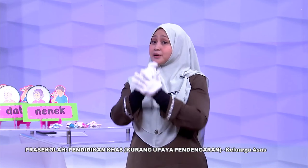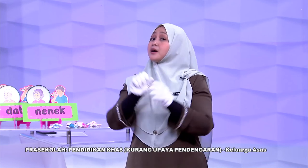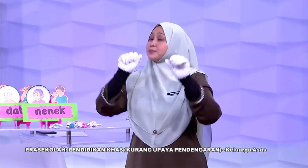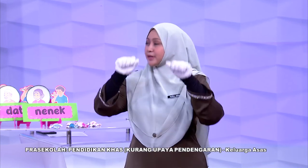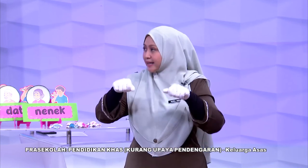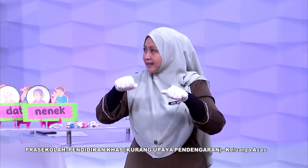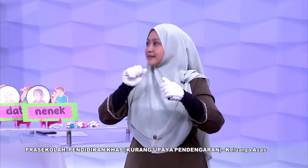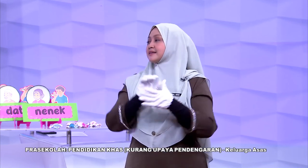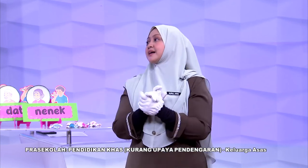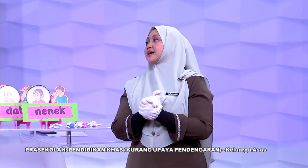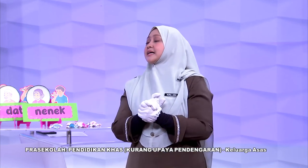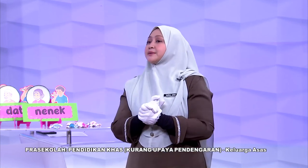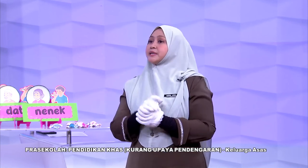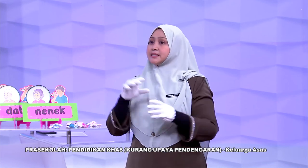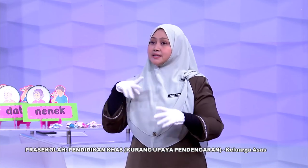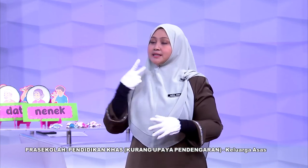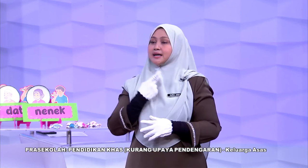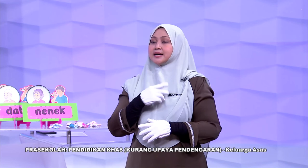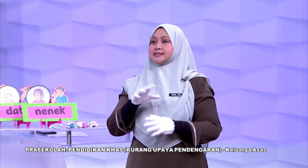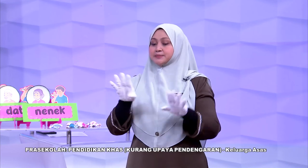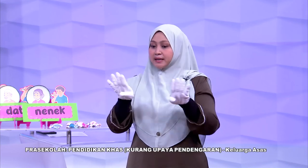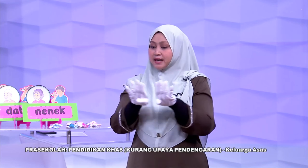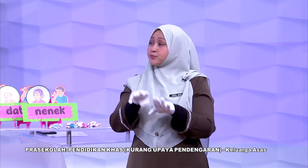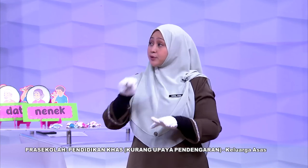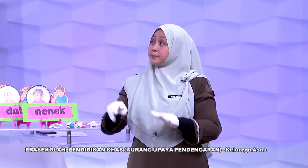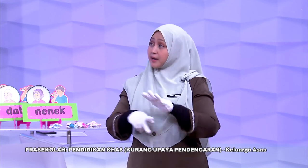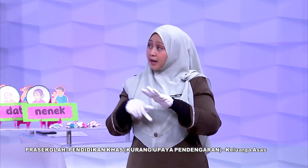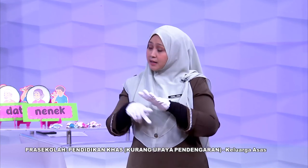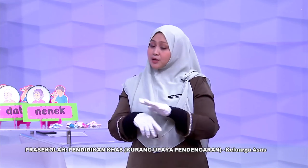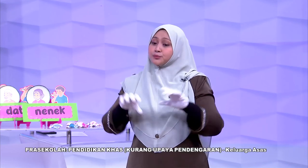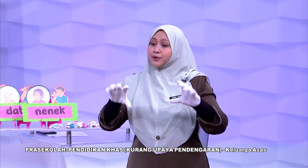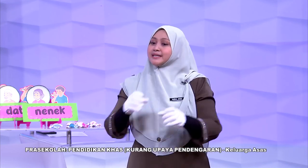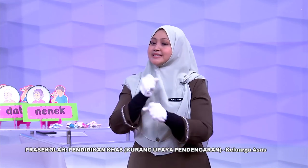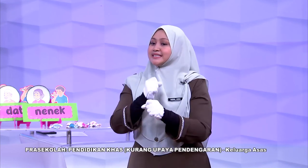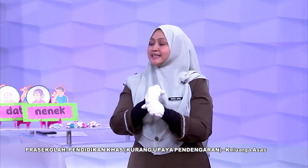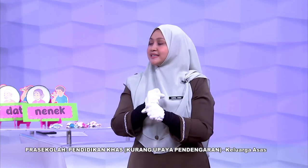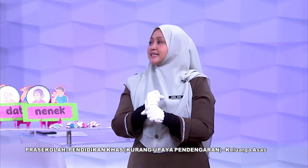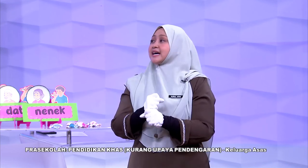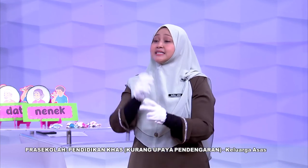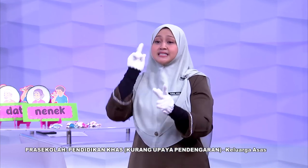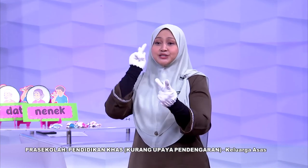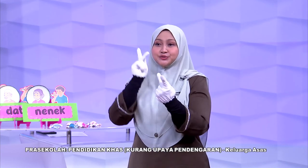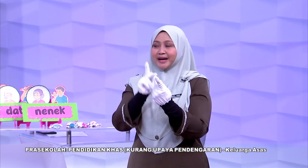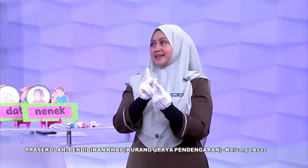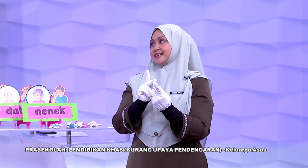boleh Nah kita sebagai murid para buat 7 yang sesuai